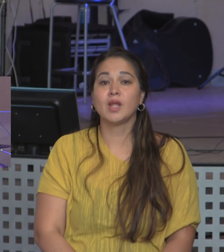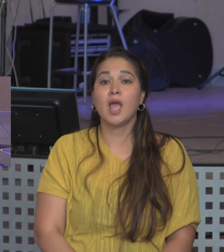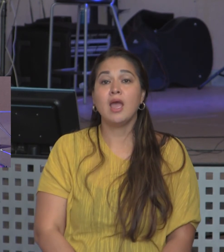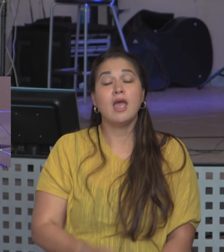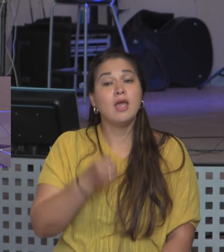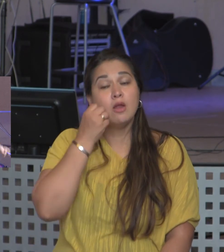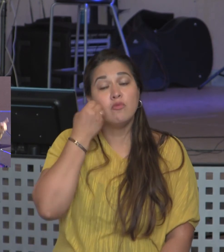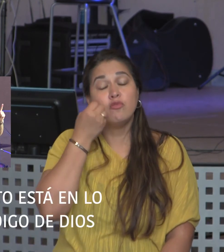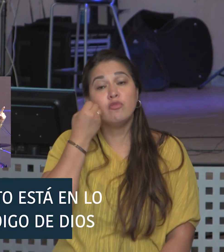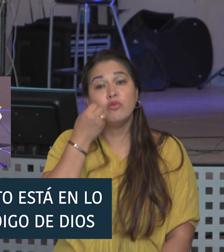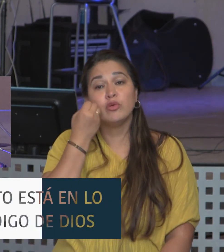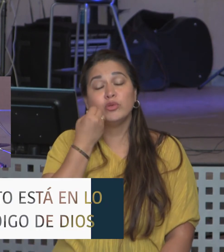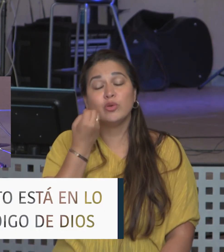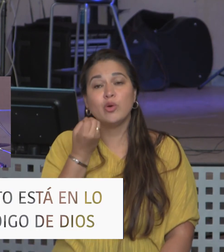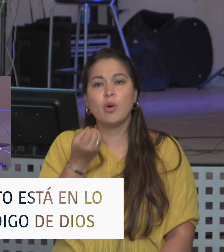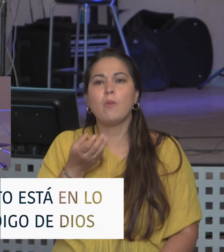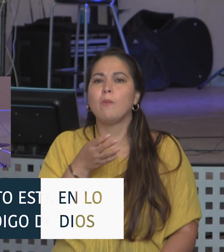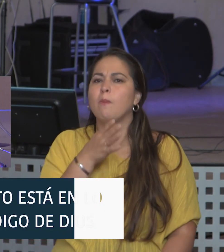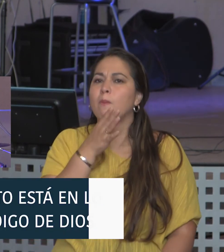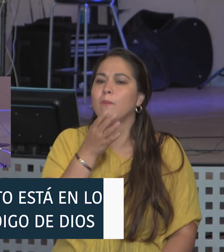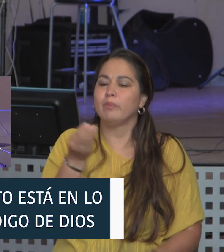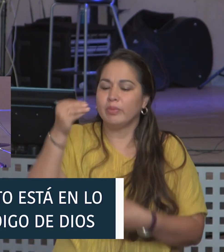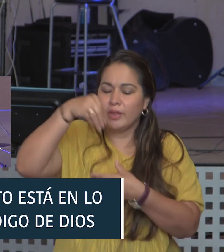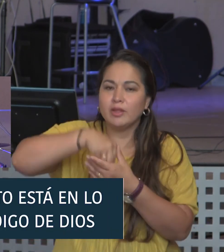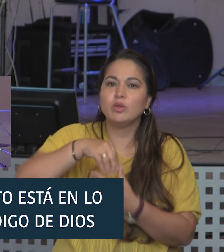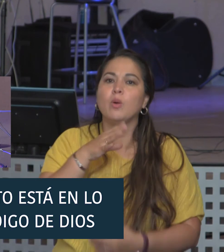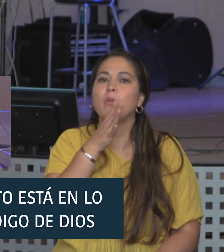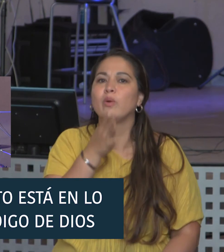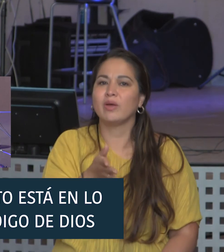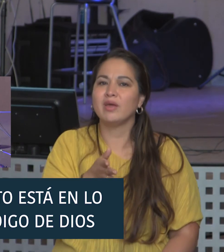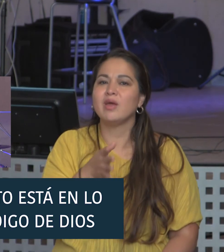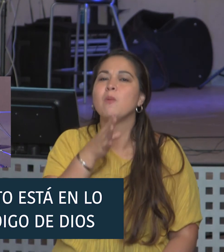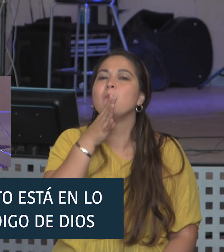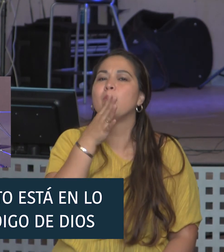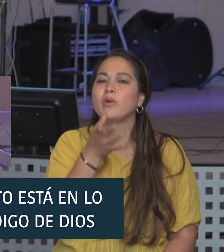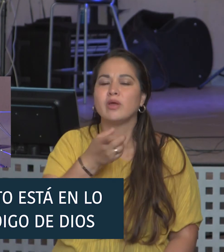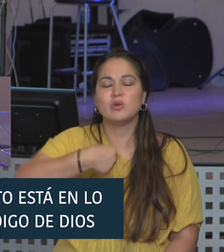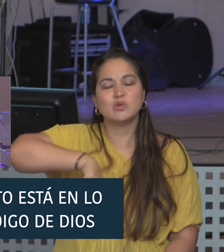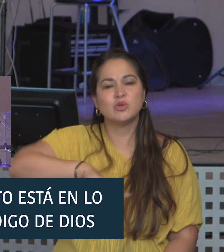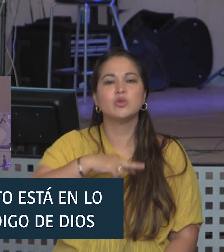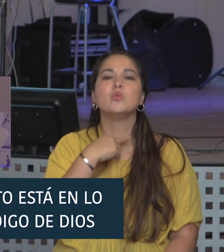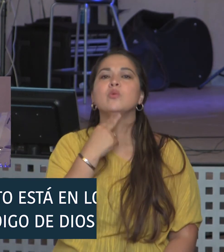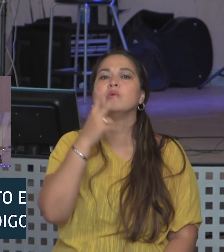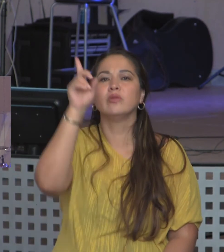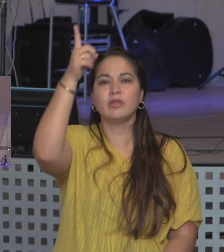está. El fruto está en lo que oigo de Dios.